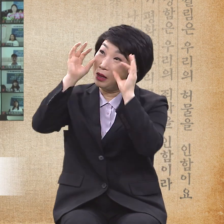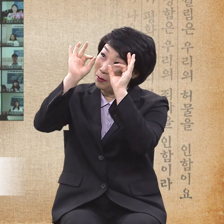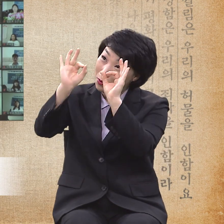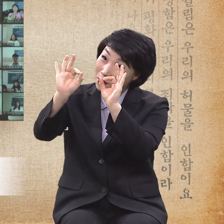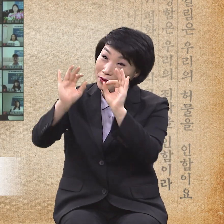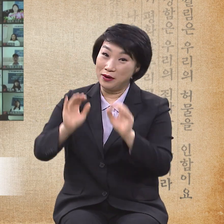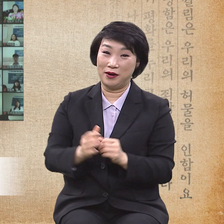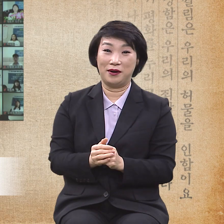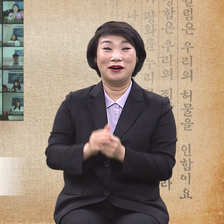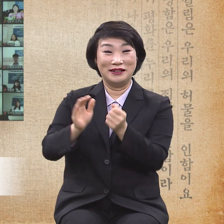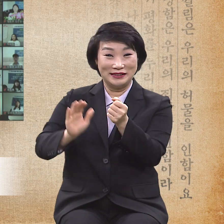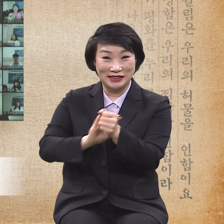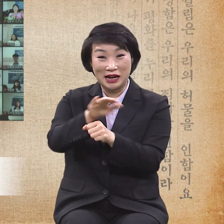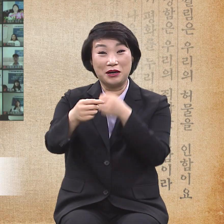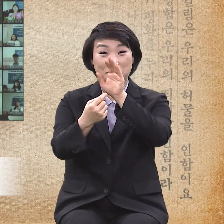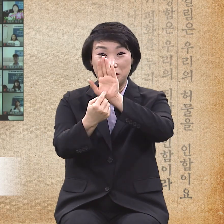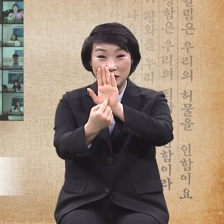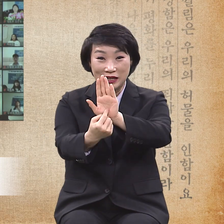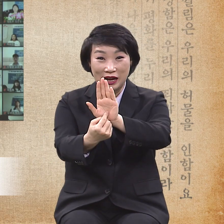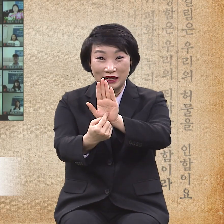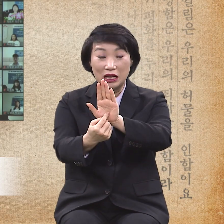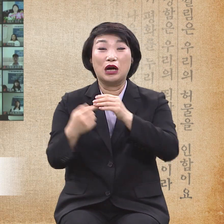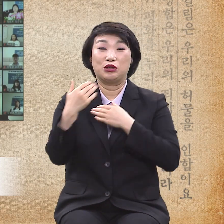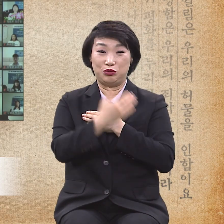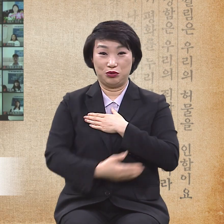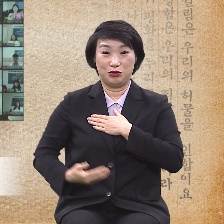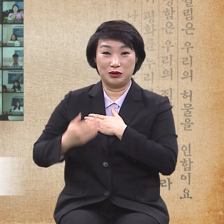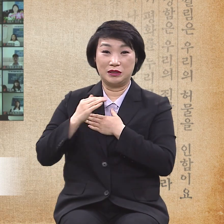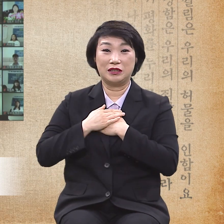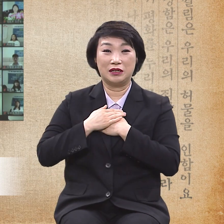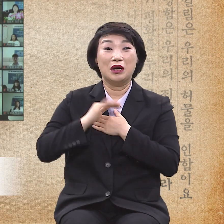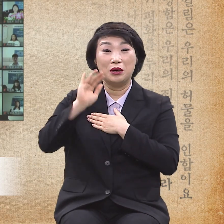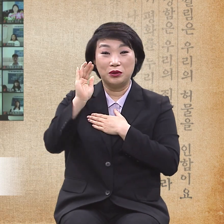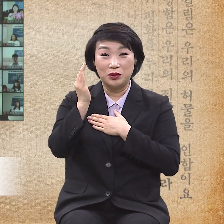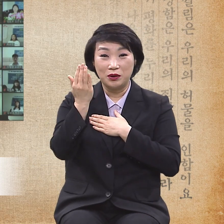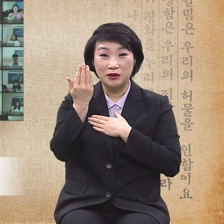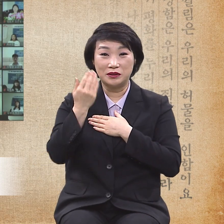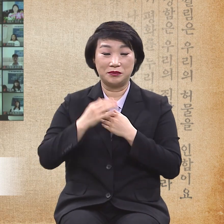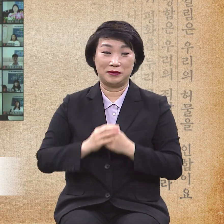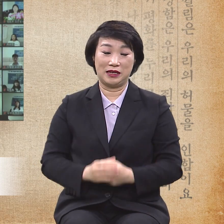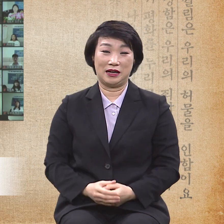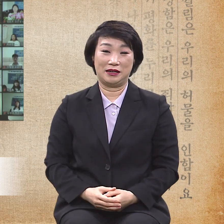보여 사랑으로 나타난 육신이 되어서